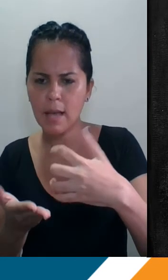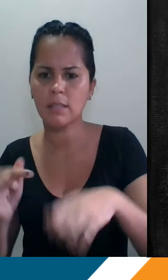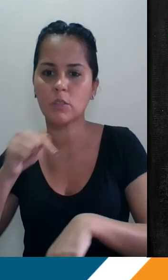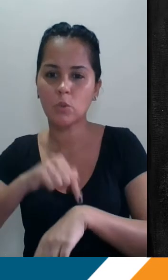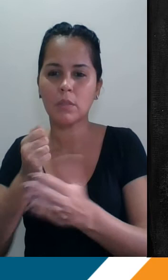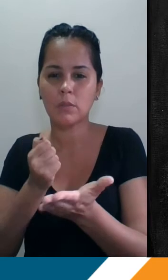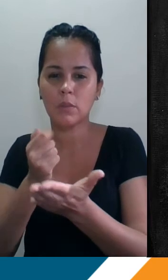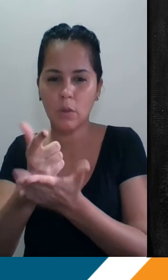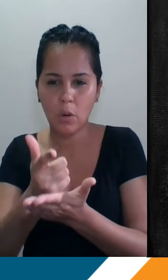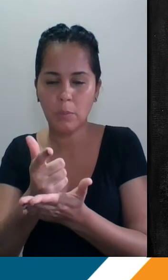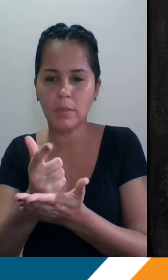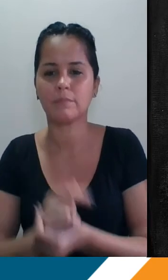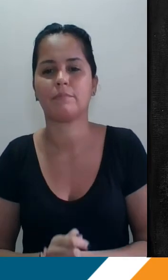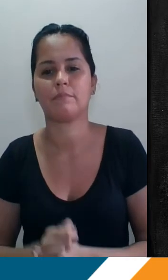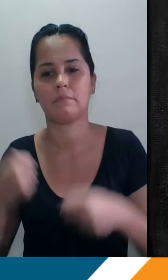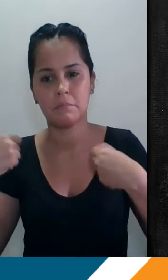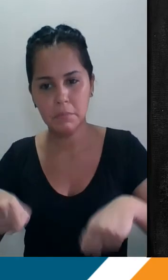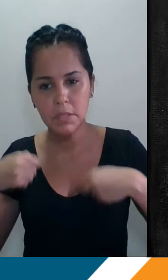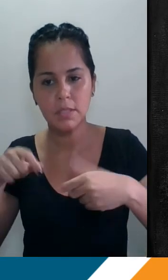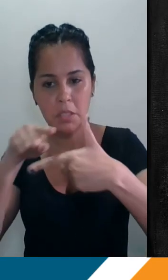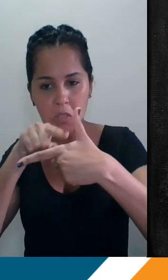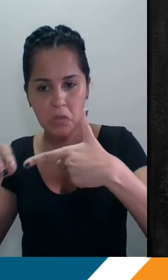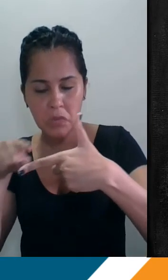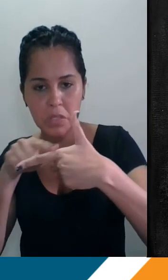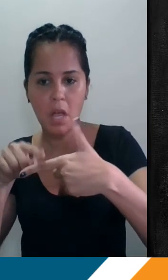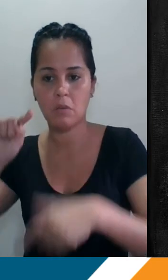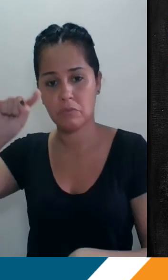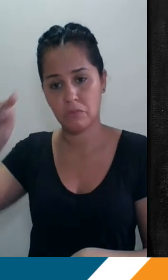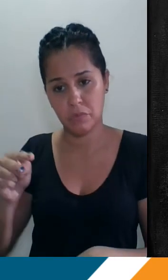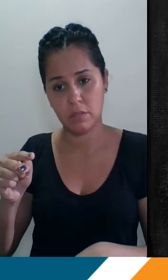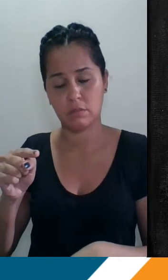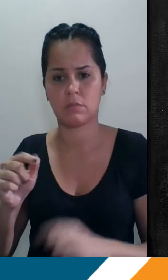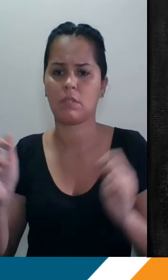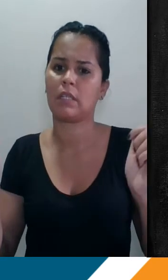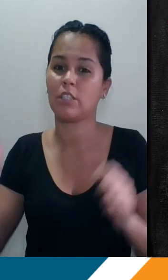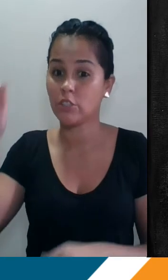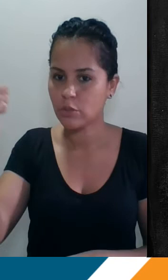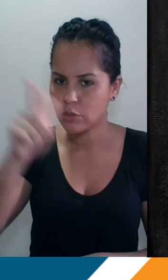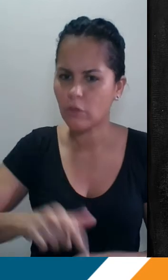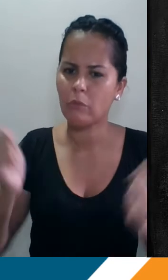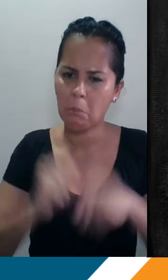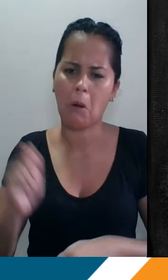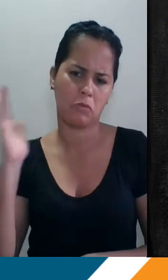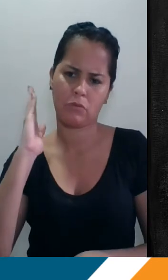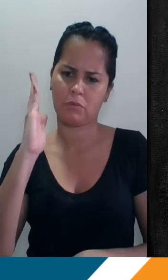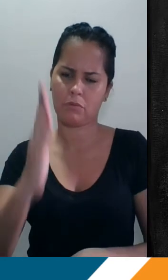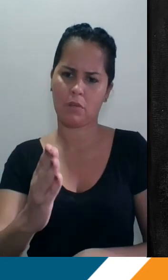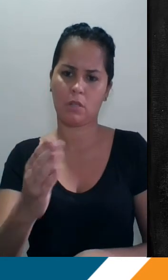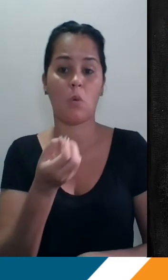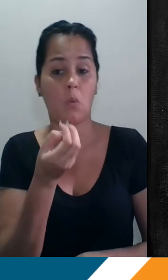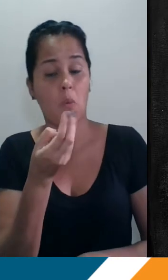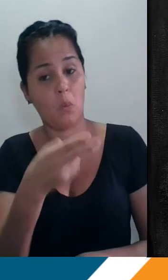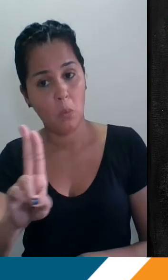compra, basta eu fazer essa divisão de números com vírgula. Novamente, você pode fazer essa divisão diretamente, ou